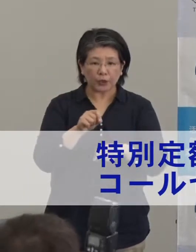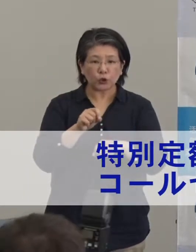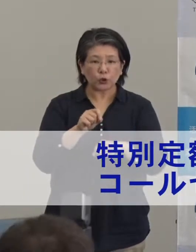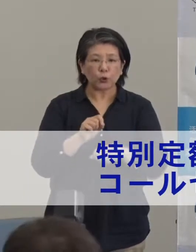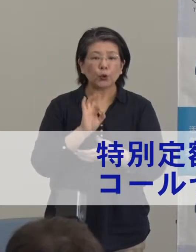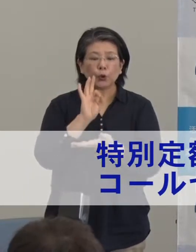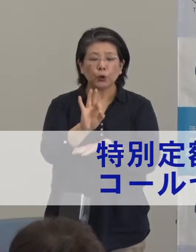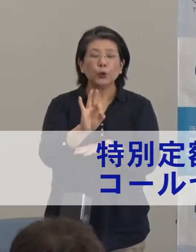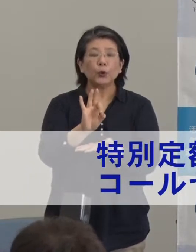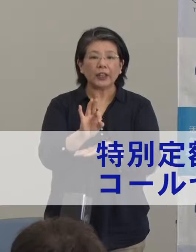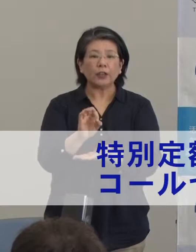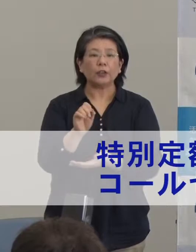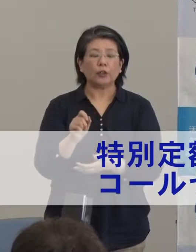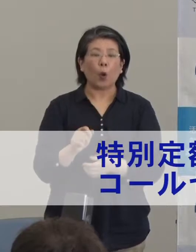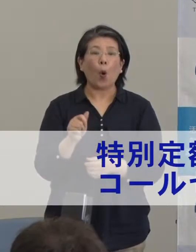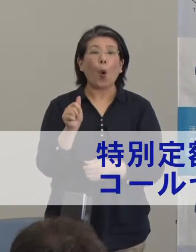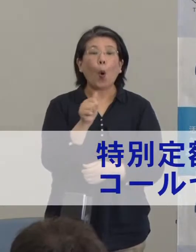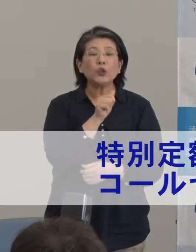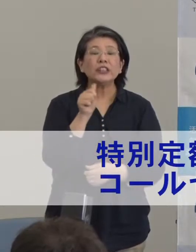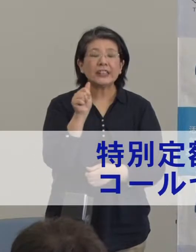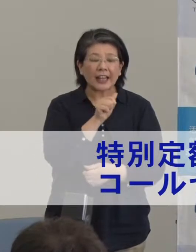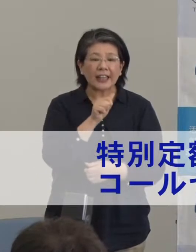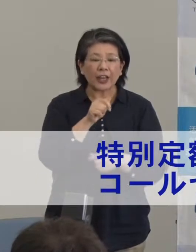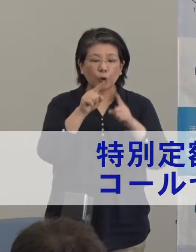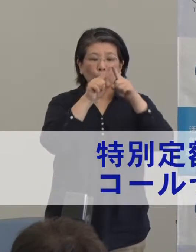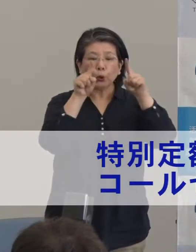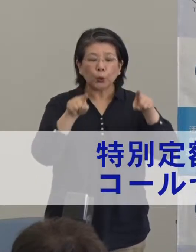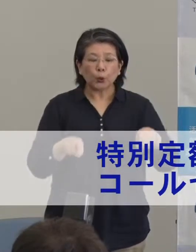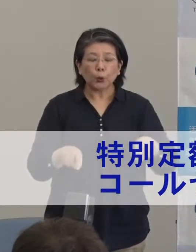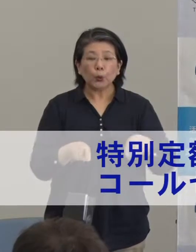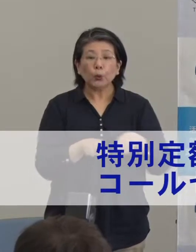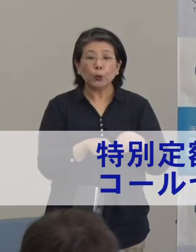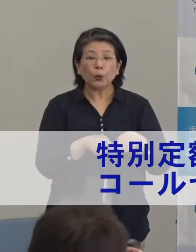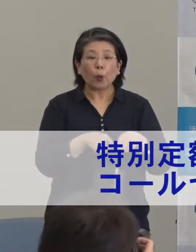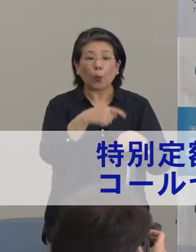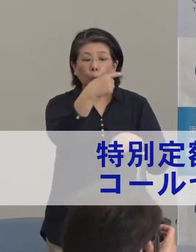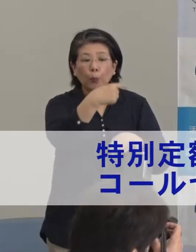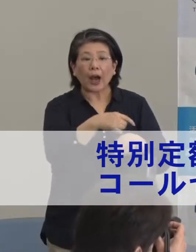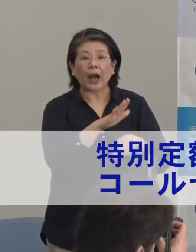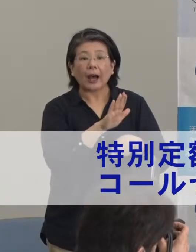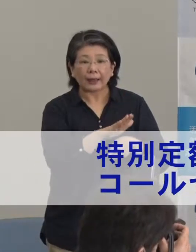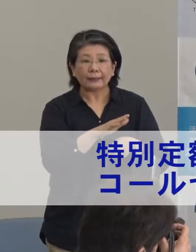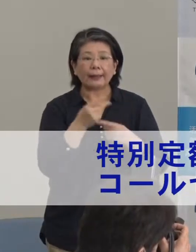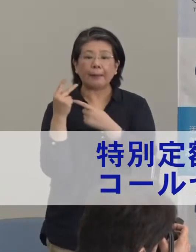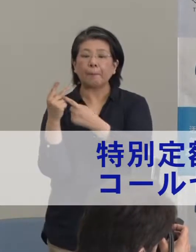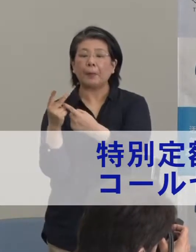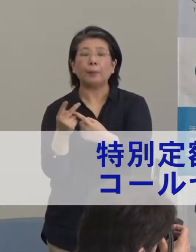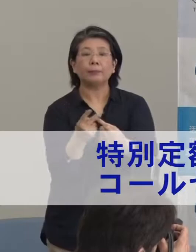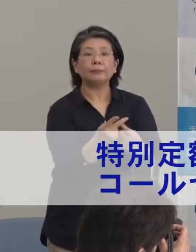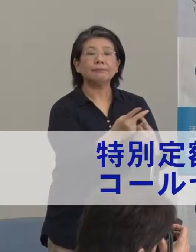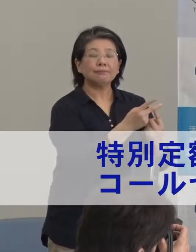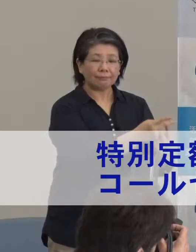と、記載をした封筒で送付をさせていただきます。